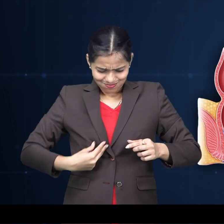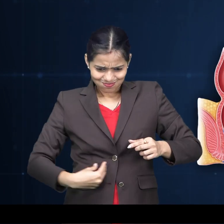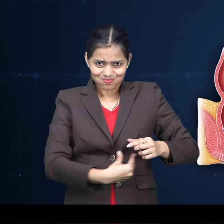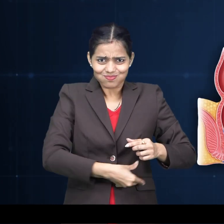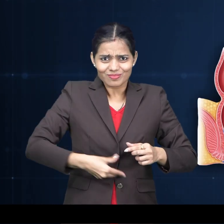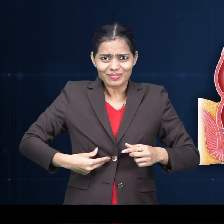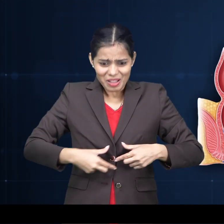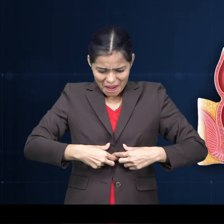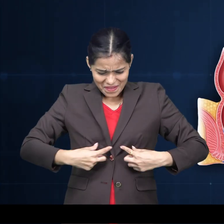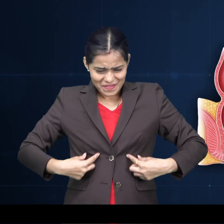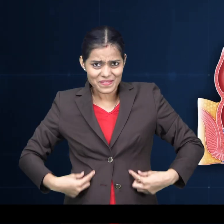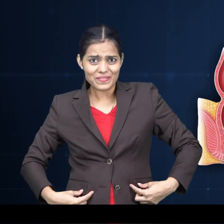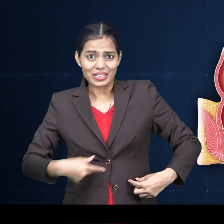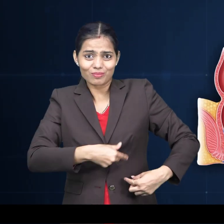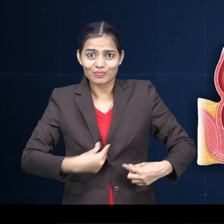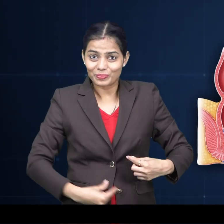மலக்குடல்,